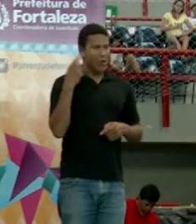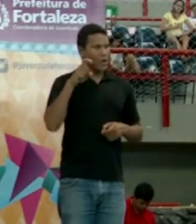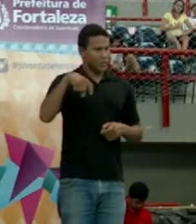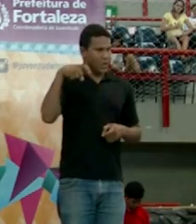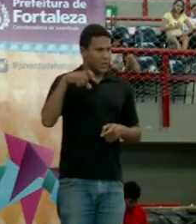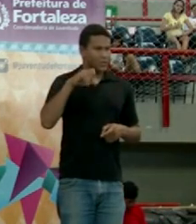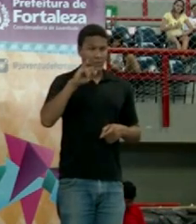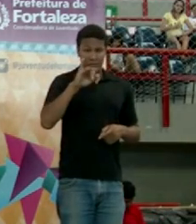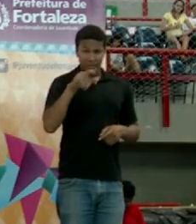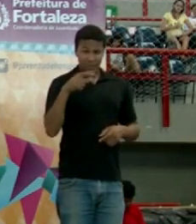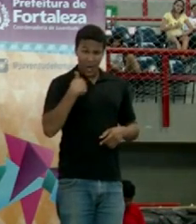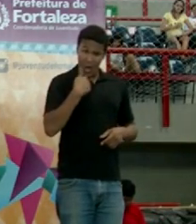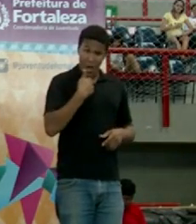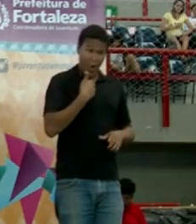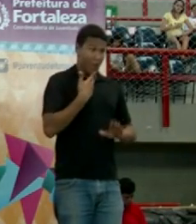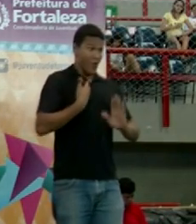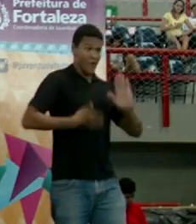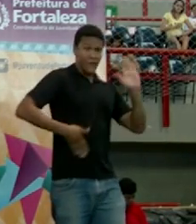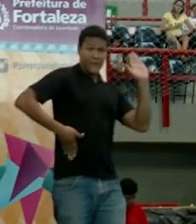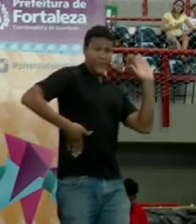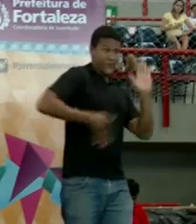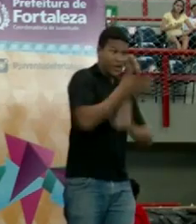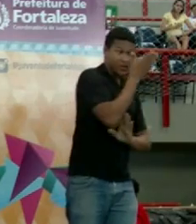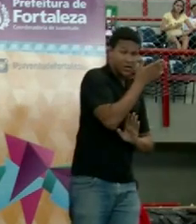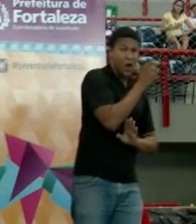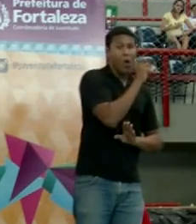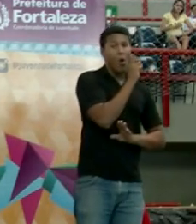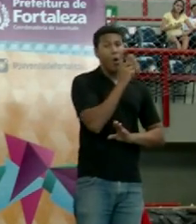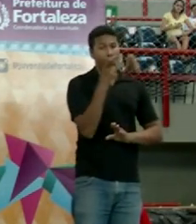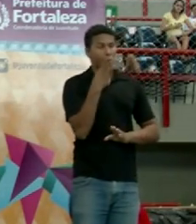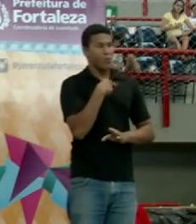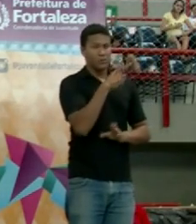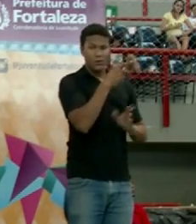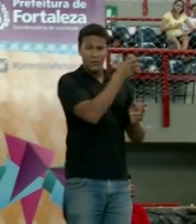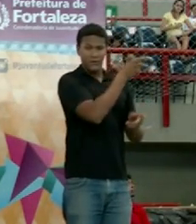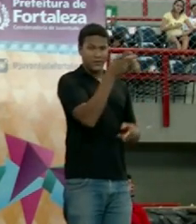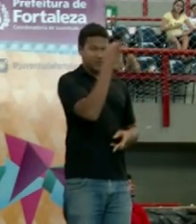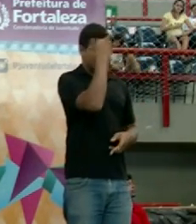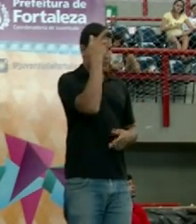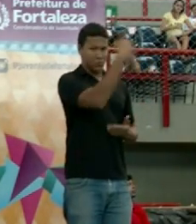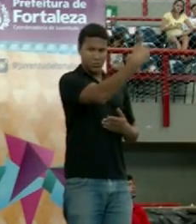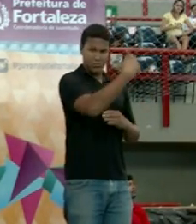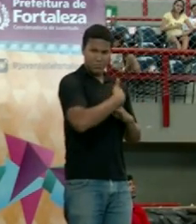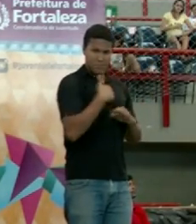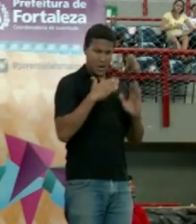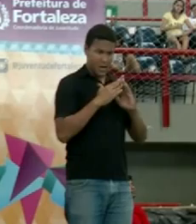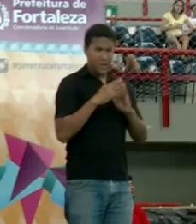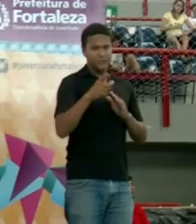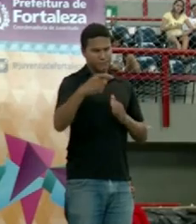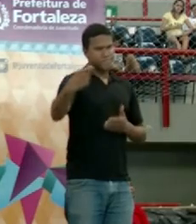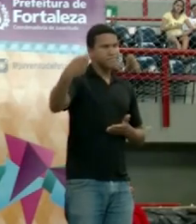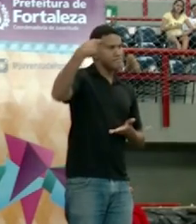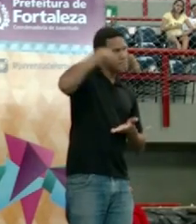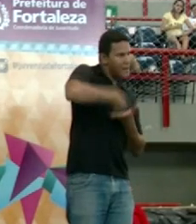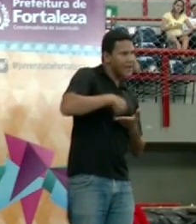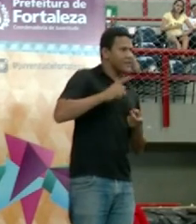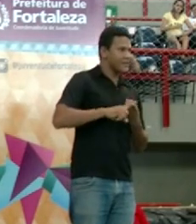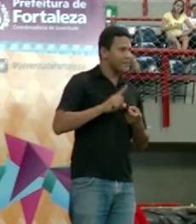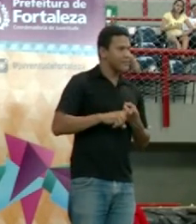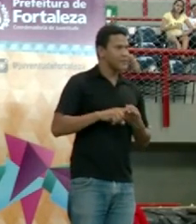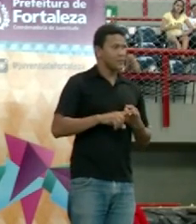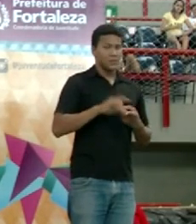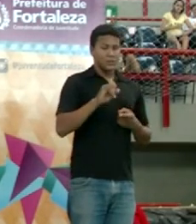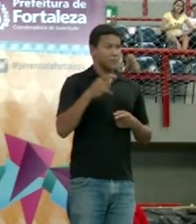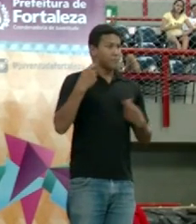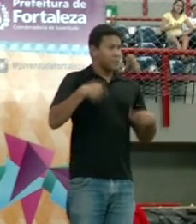visita, você paga uma taxa chamada albergagem. Tinha que pagar 10% para o clero.